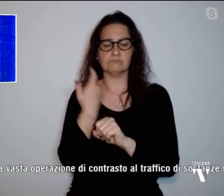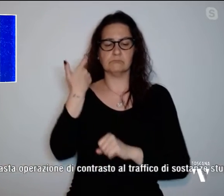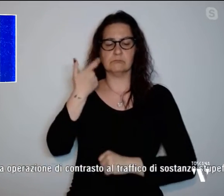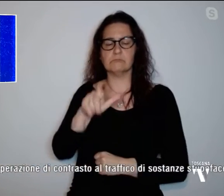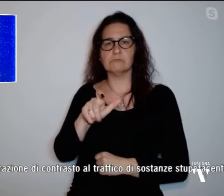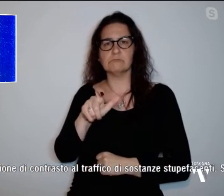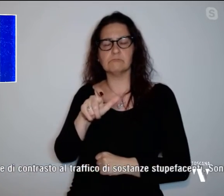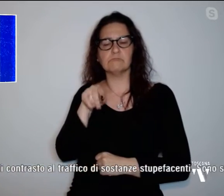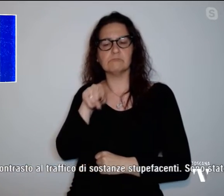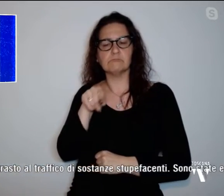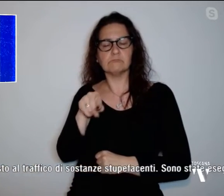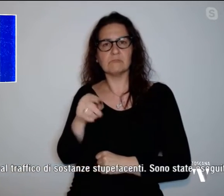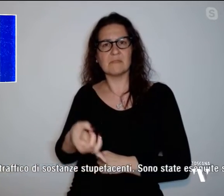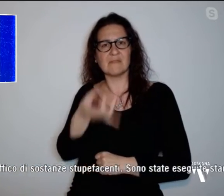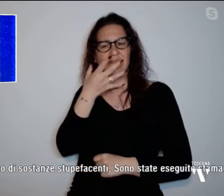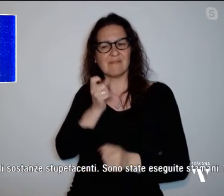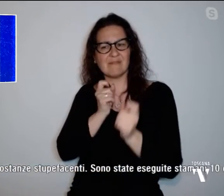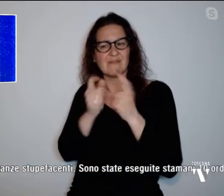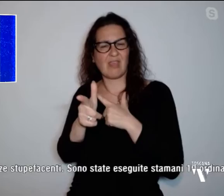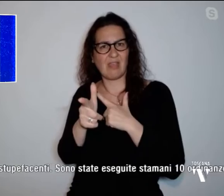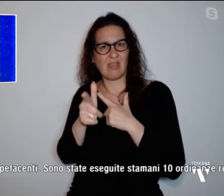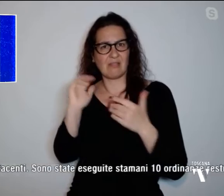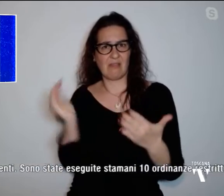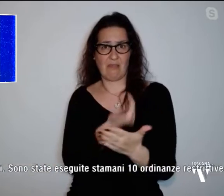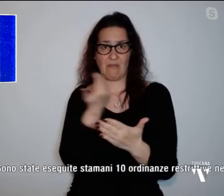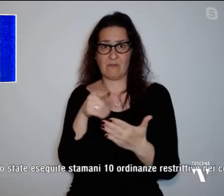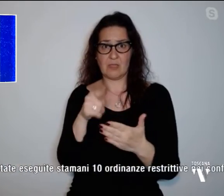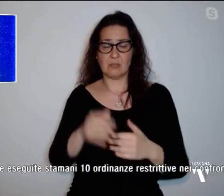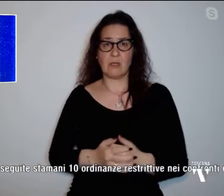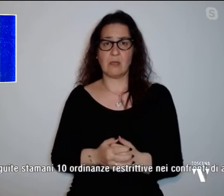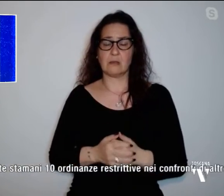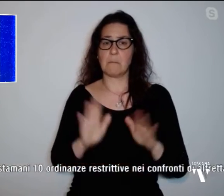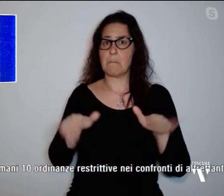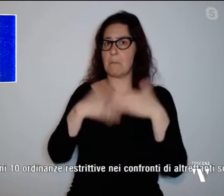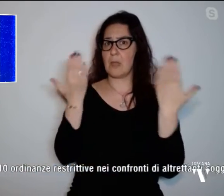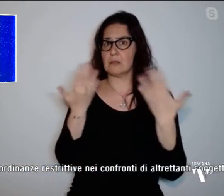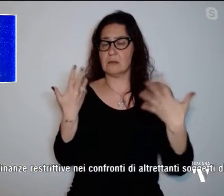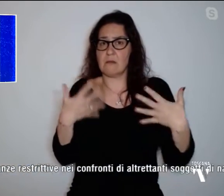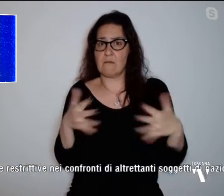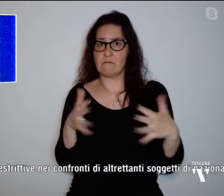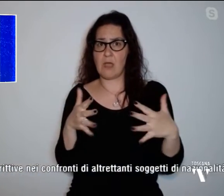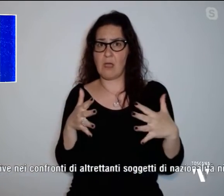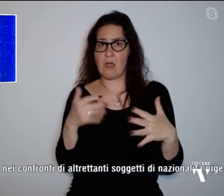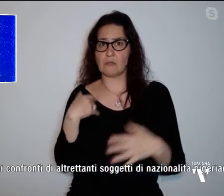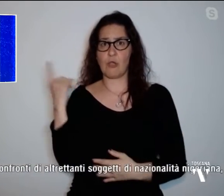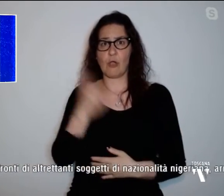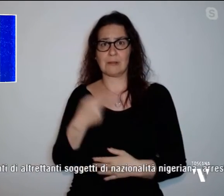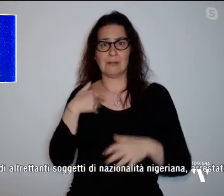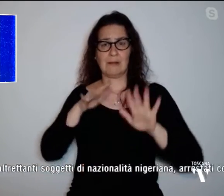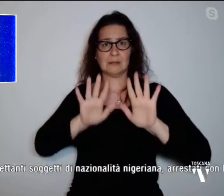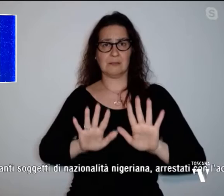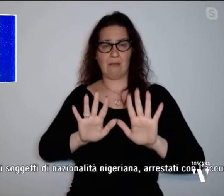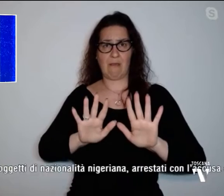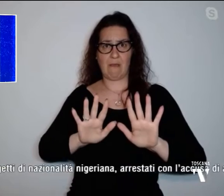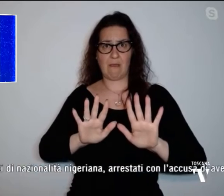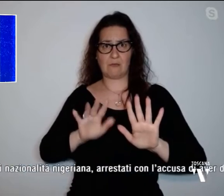di sostanze stupefacenti. Sono state eseguite stamani 10 ordinanze restrittive nei confronti